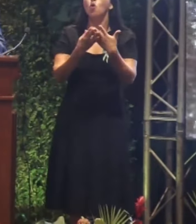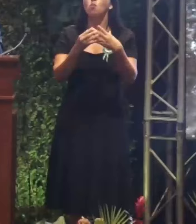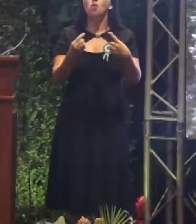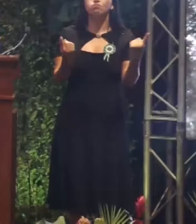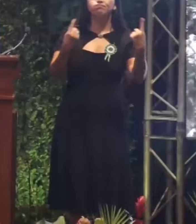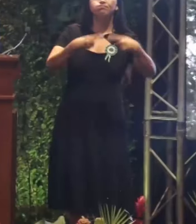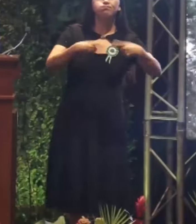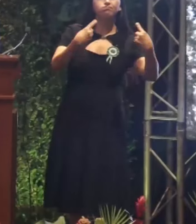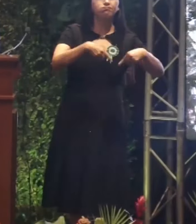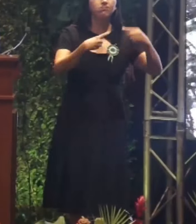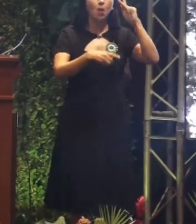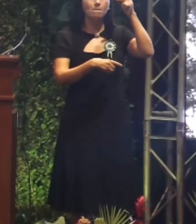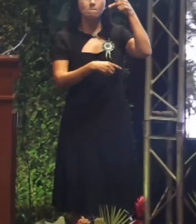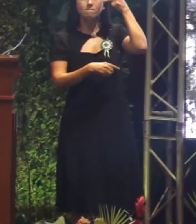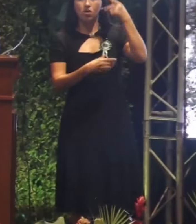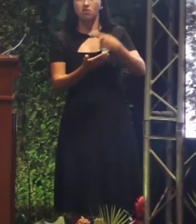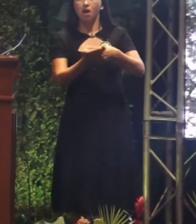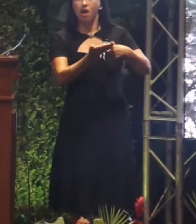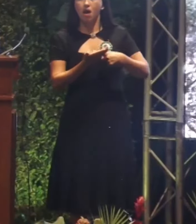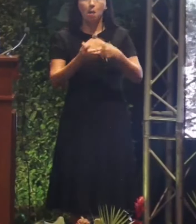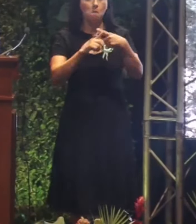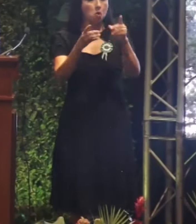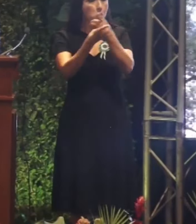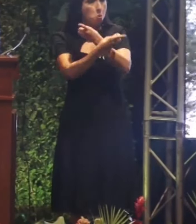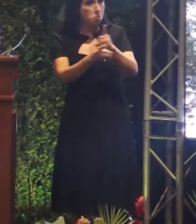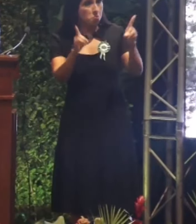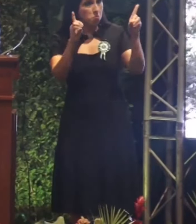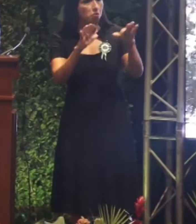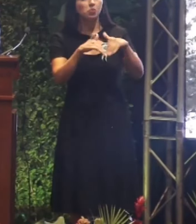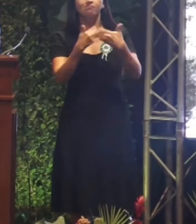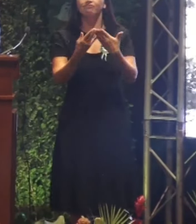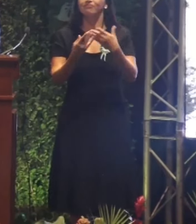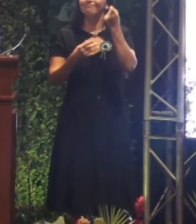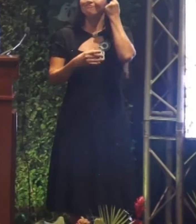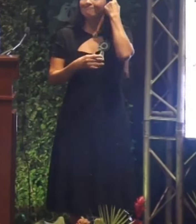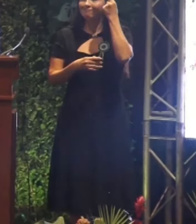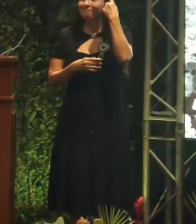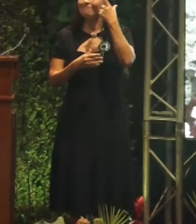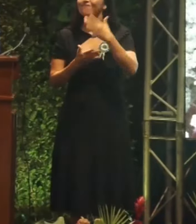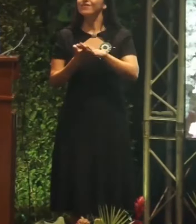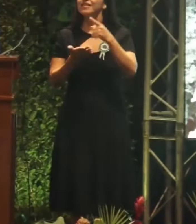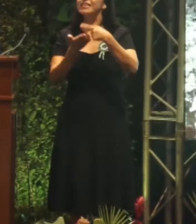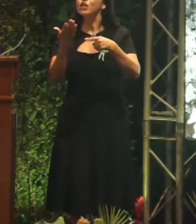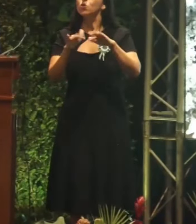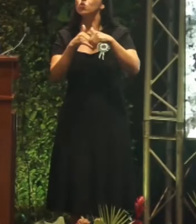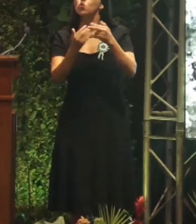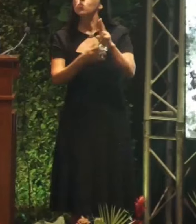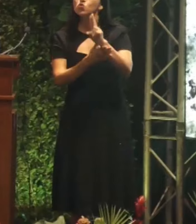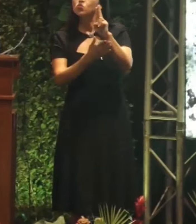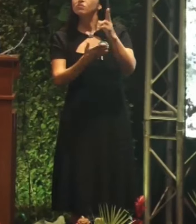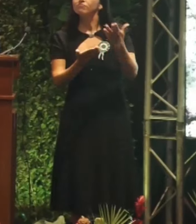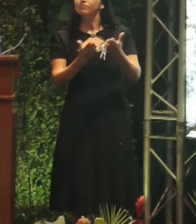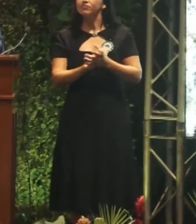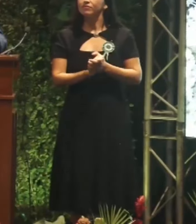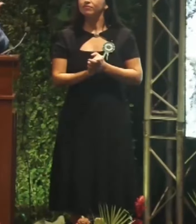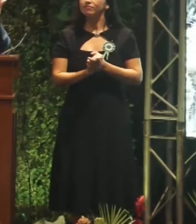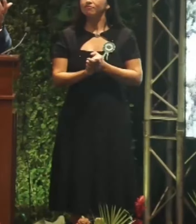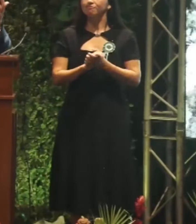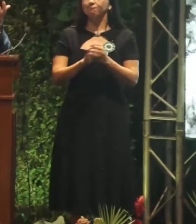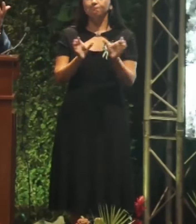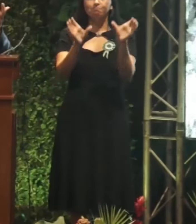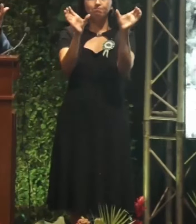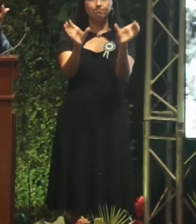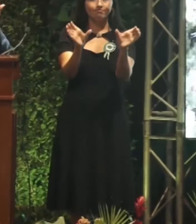la confrontación política, pero la democracia hay que entenderla que se maneja